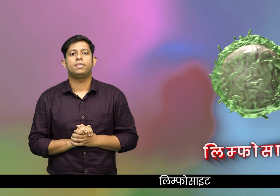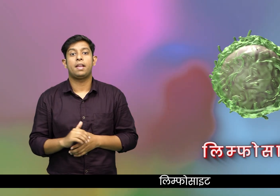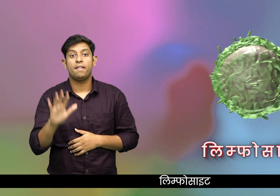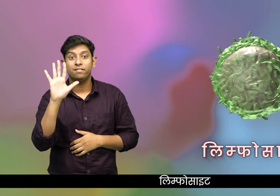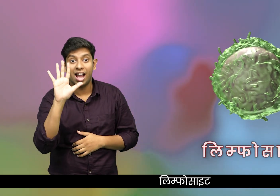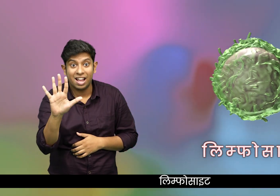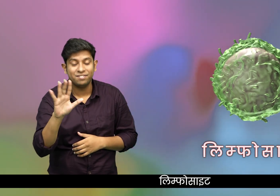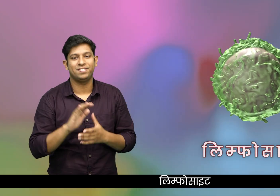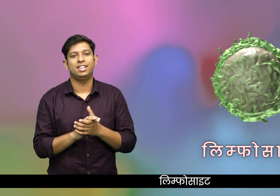लिम्फोसाइट,